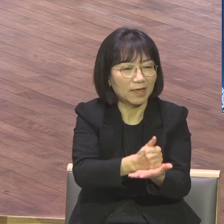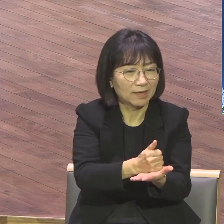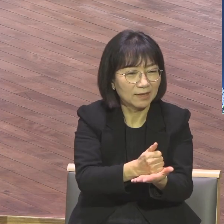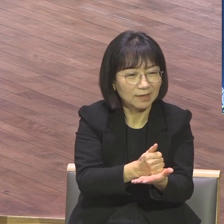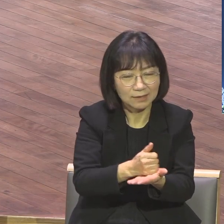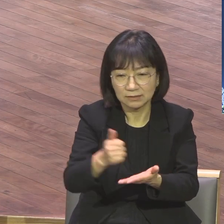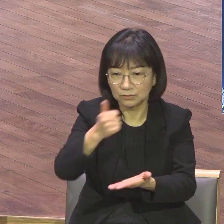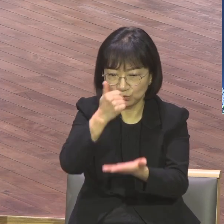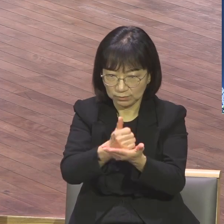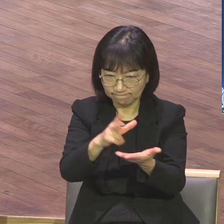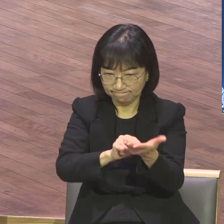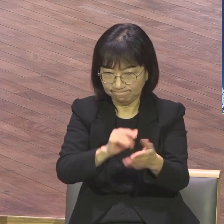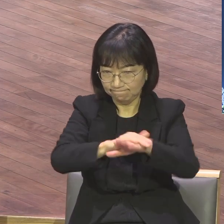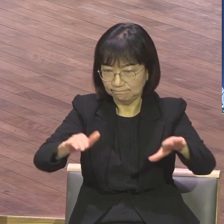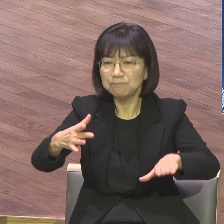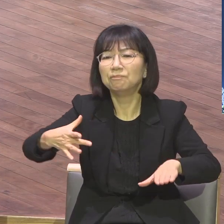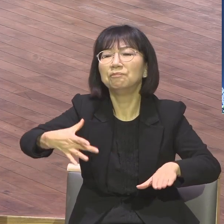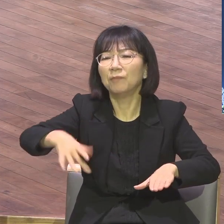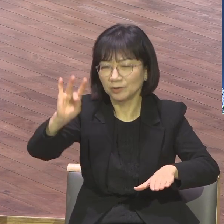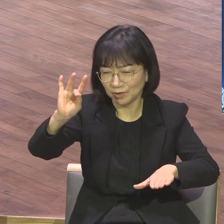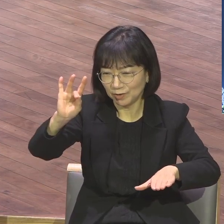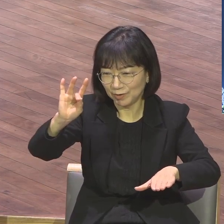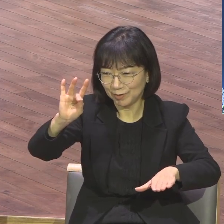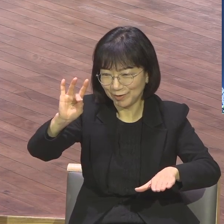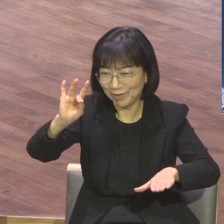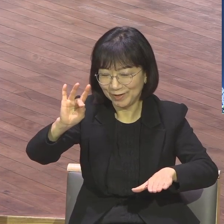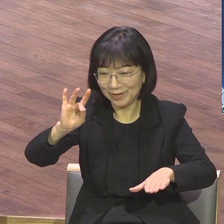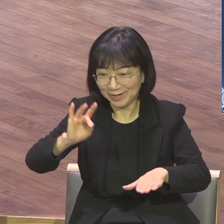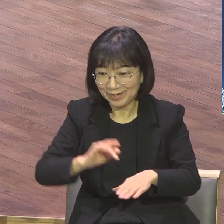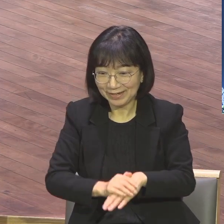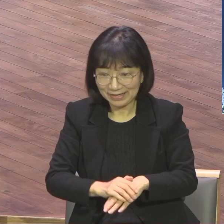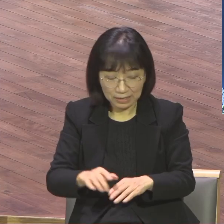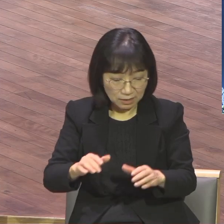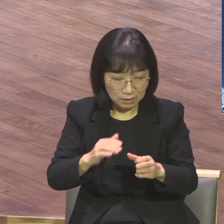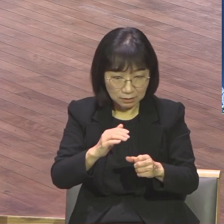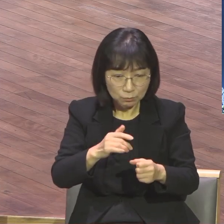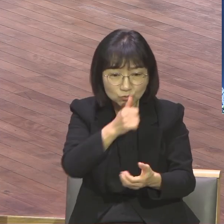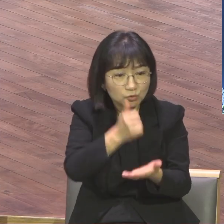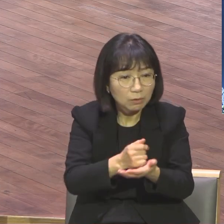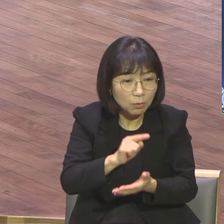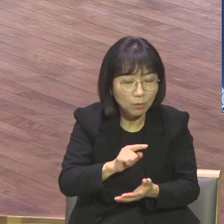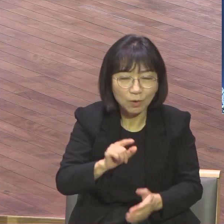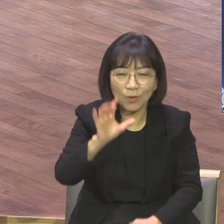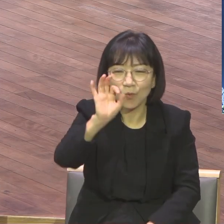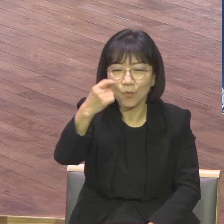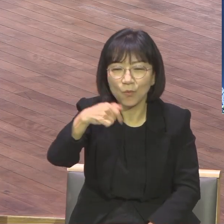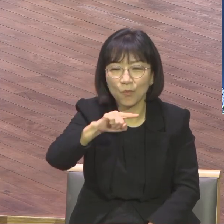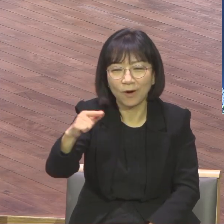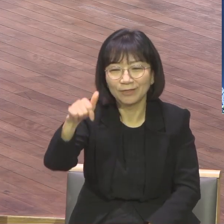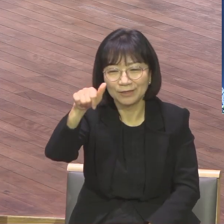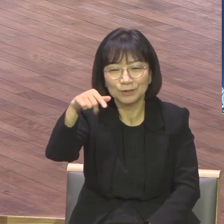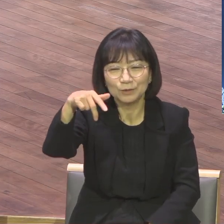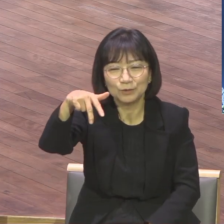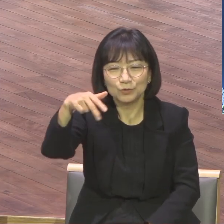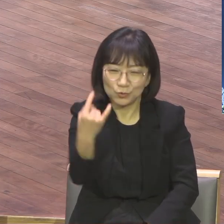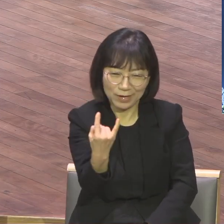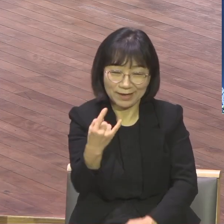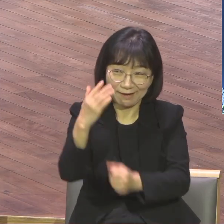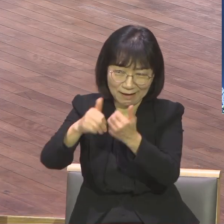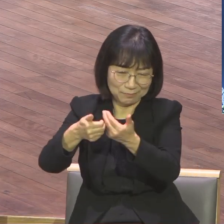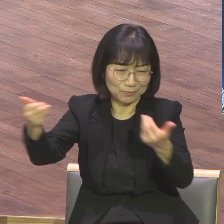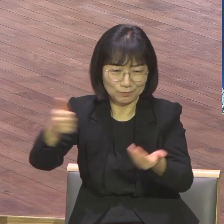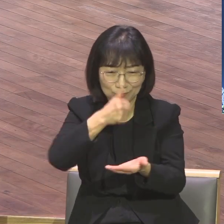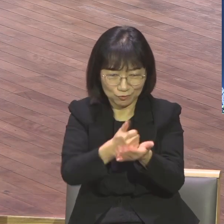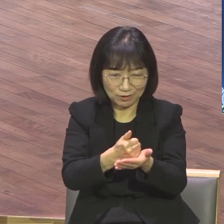그 죄 문제입니다. 그 죄 문제가 이 성경이 말한 죄가 뭐냐? 원죄를 말해도 원죄. 인간 노력으로 안 됩니다.